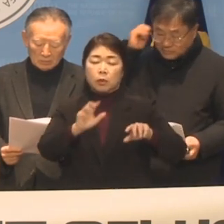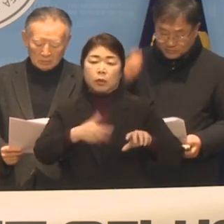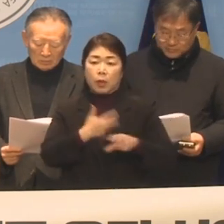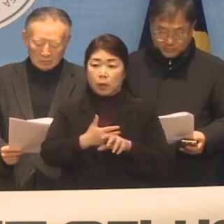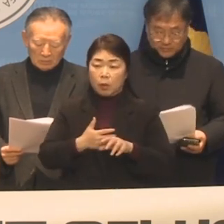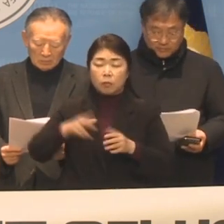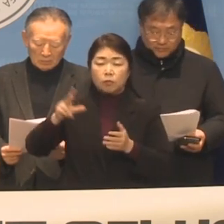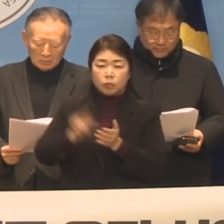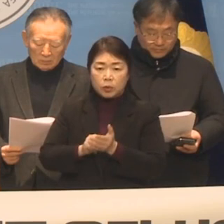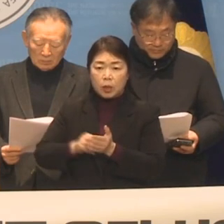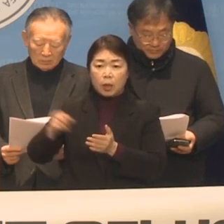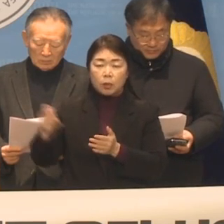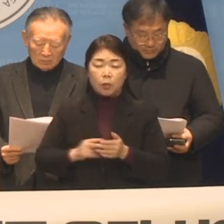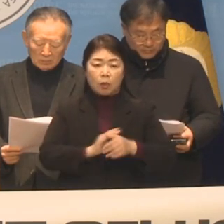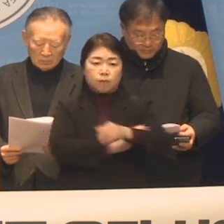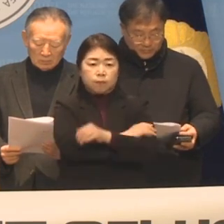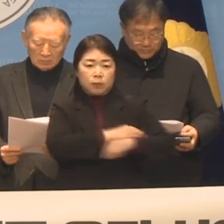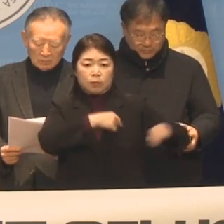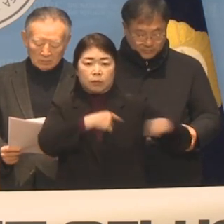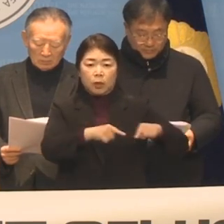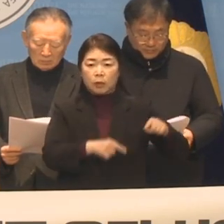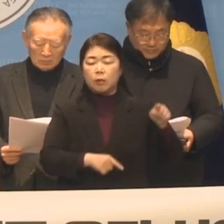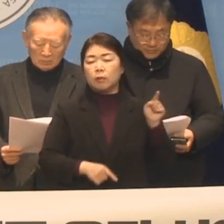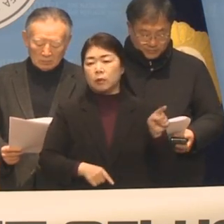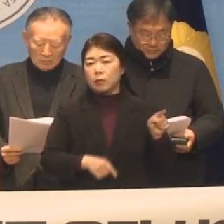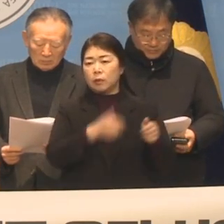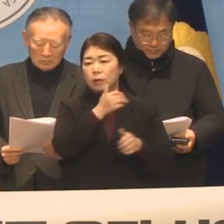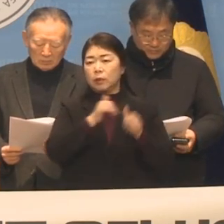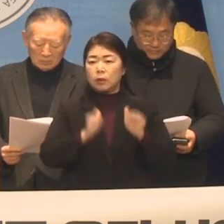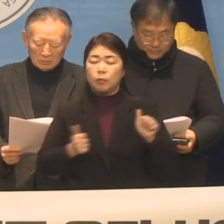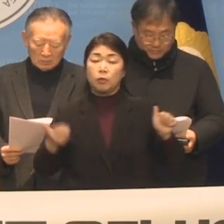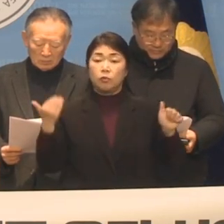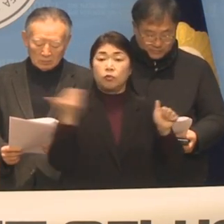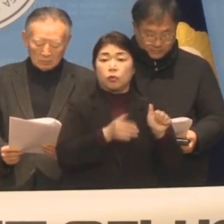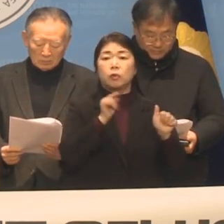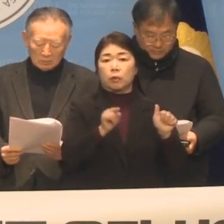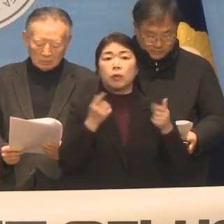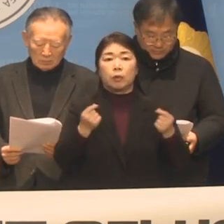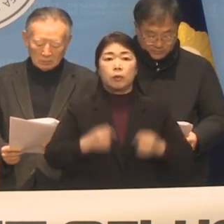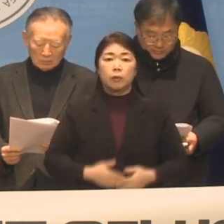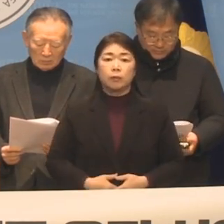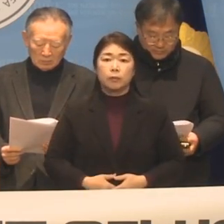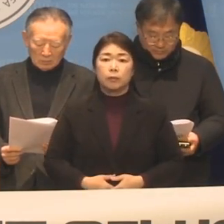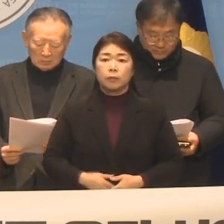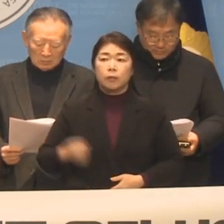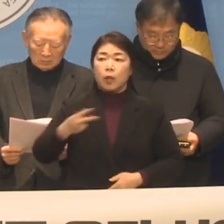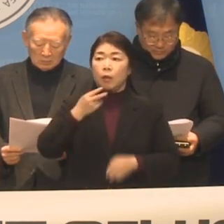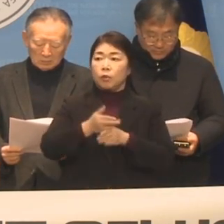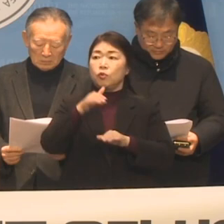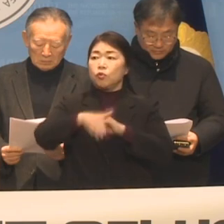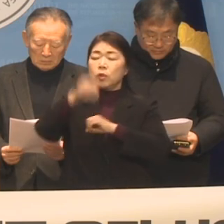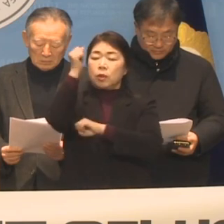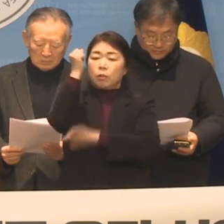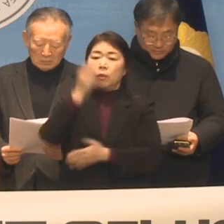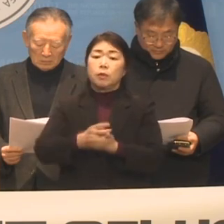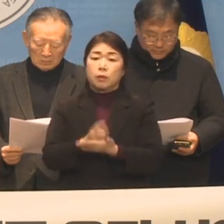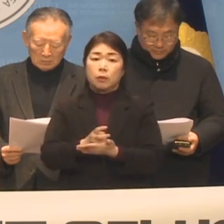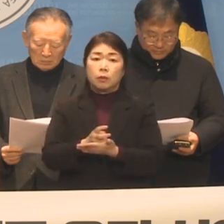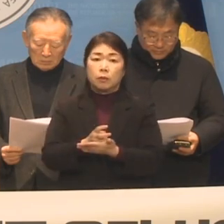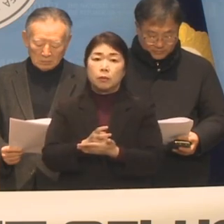있는 윤석열 정부 심판 과제에 복무하는 길이 될 것이고, 그리고 민주주의의 기본